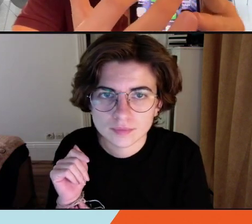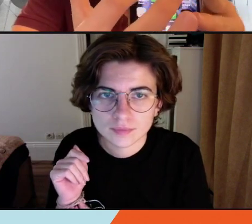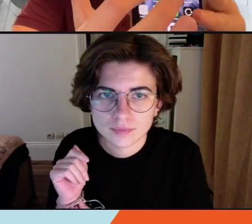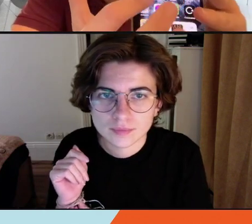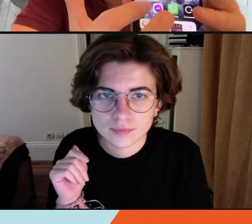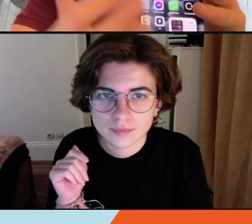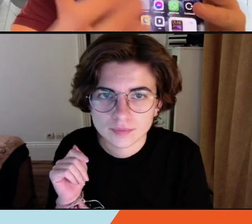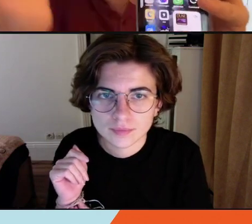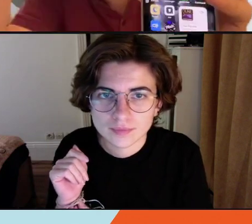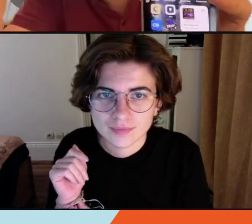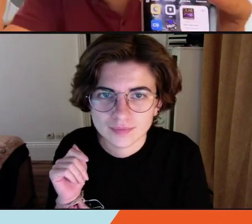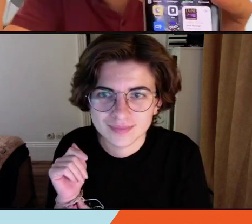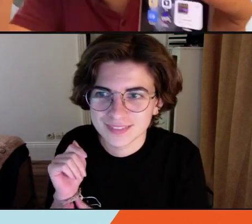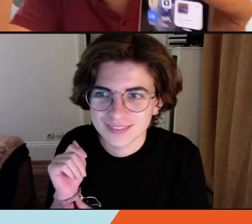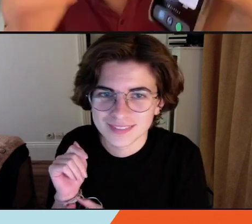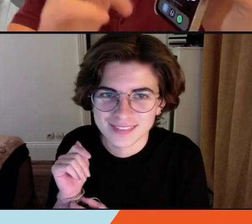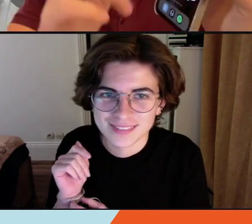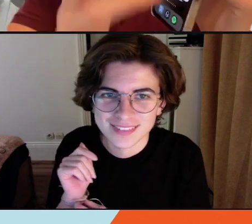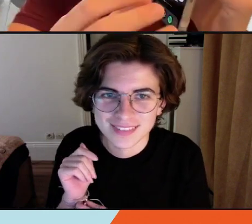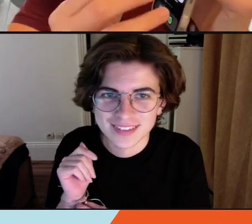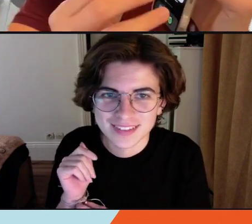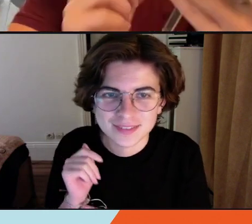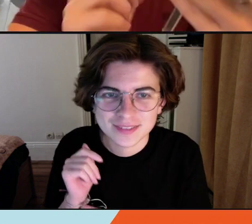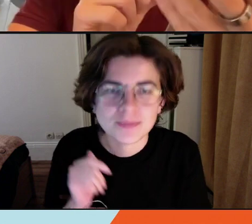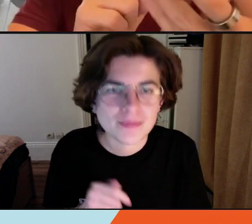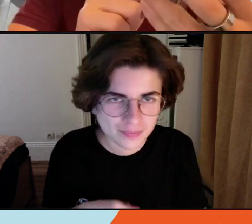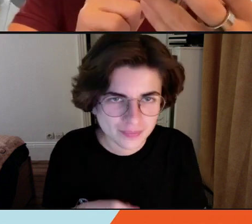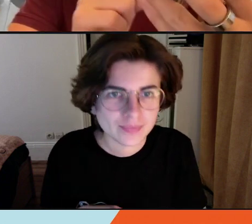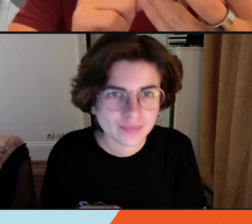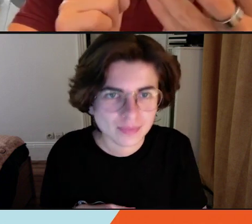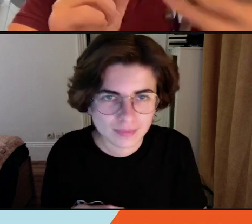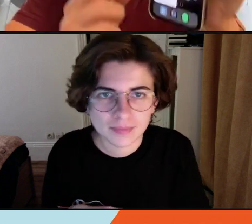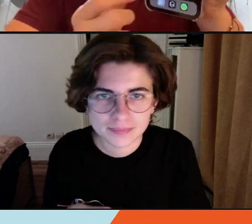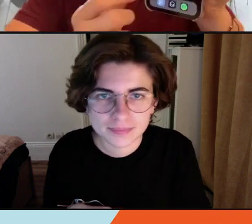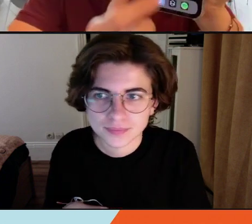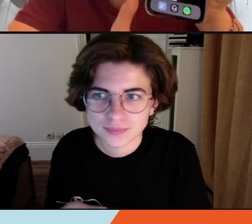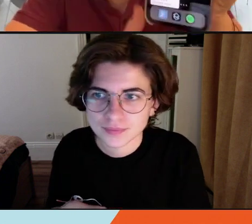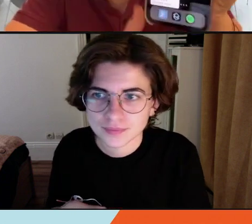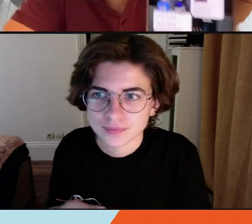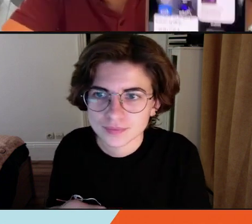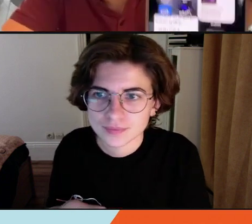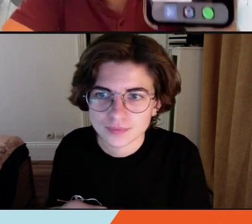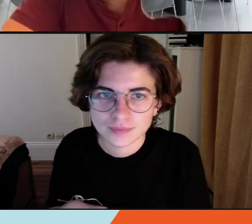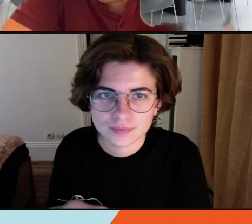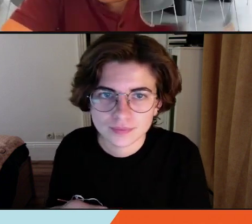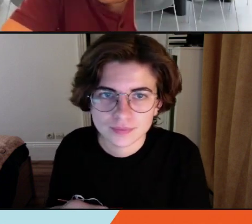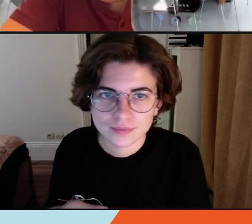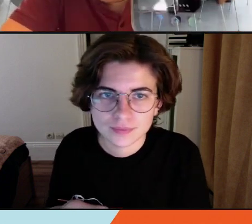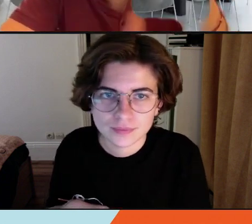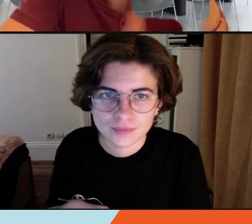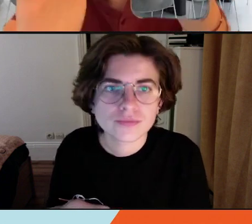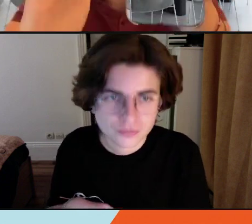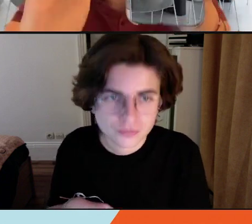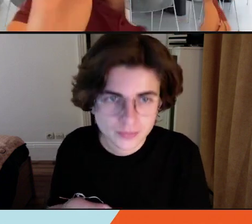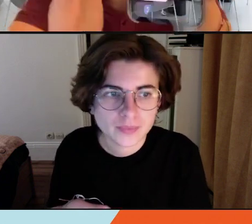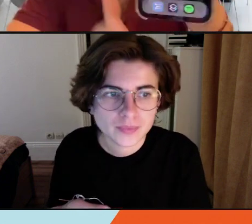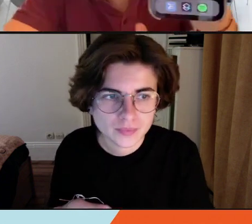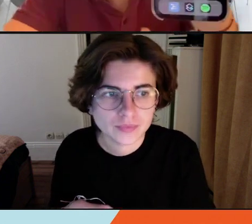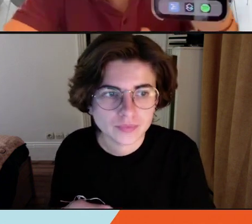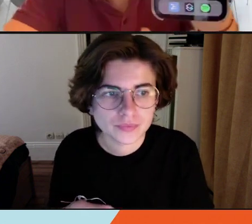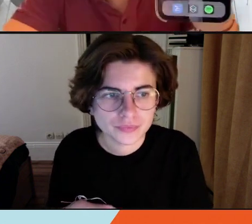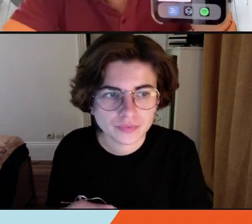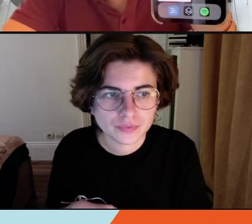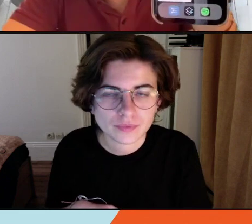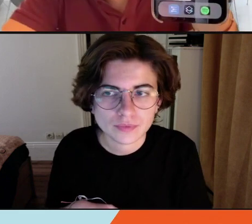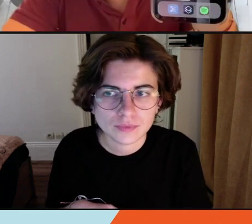j'ai du mal à faire ça en miroir. Voilà. Je peux compresser. Je peux étendre en bas aussi. Alors ça, c'est Zoom.